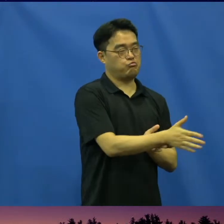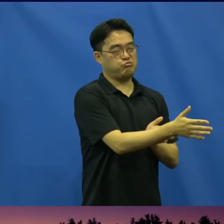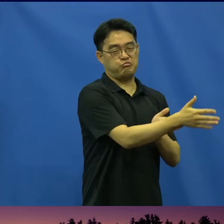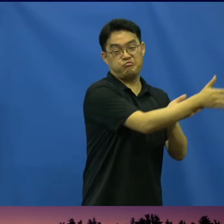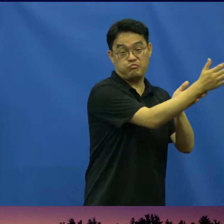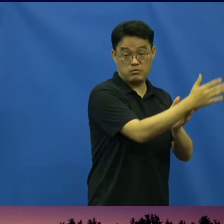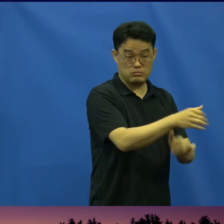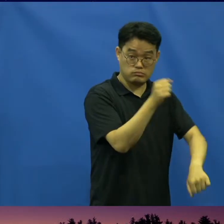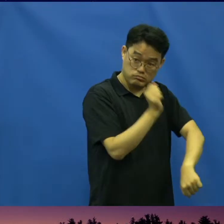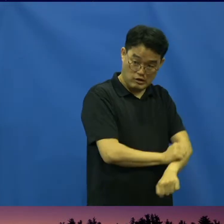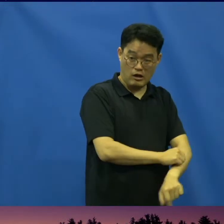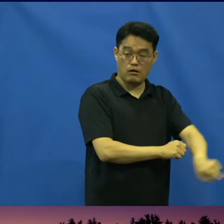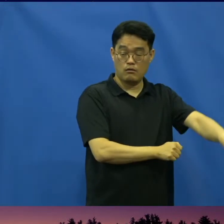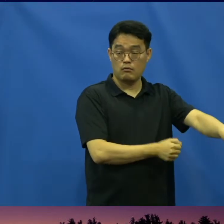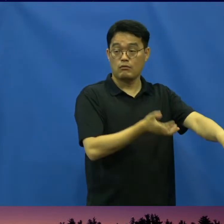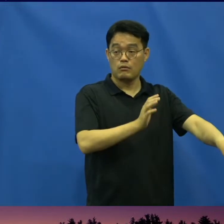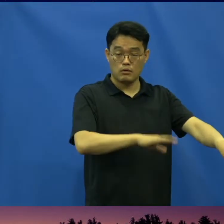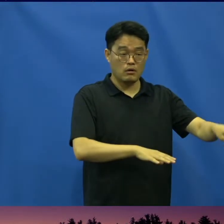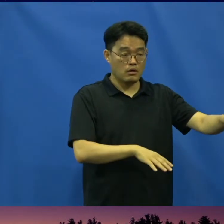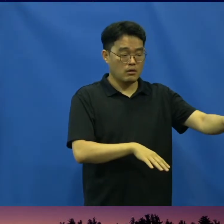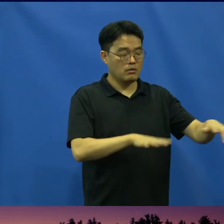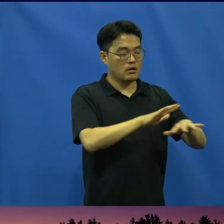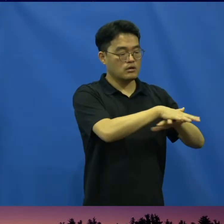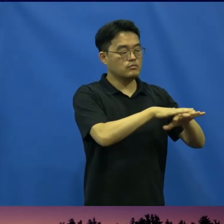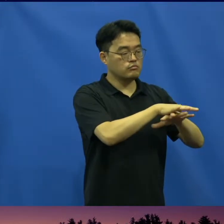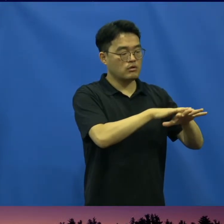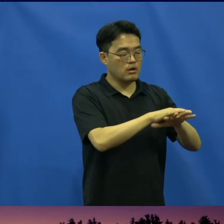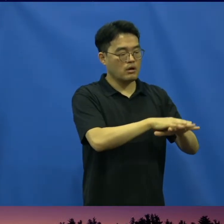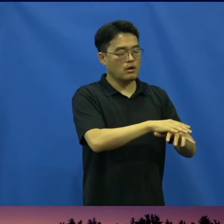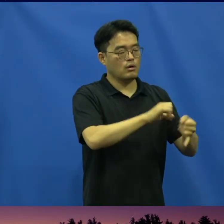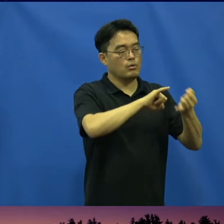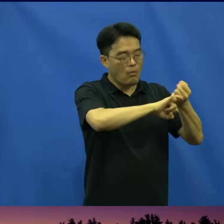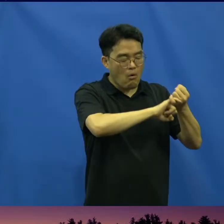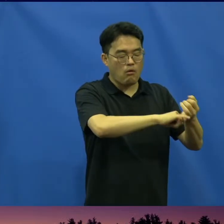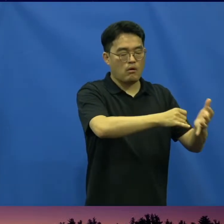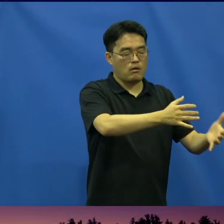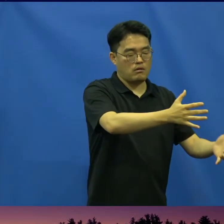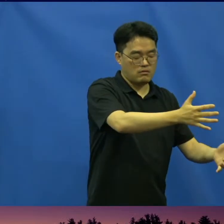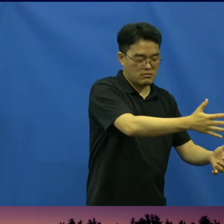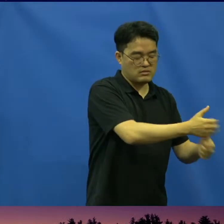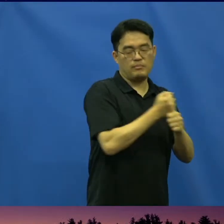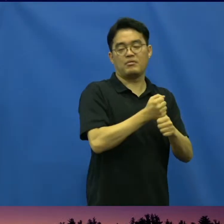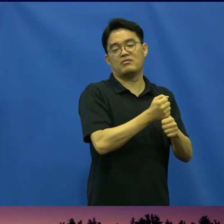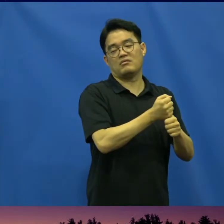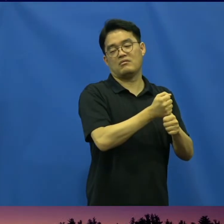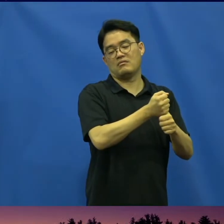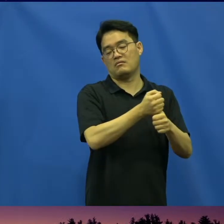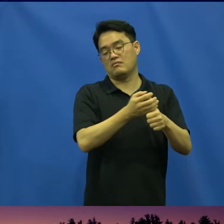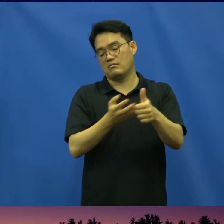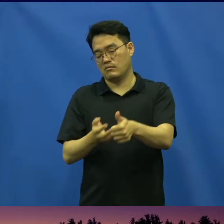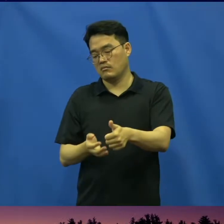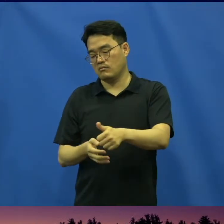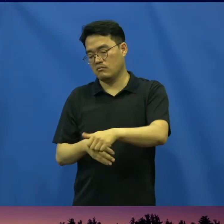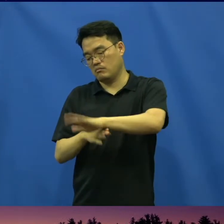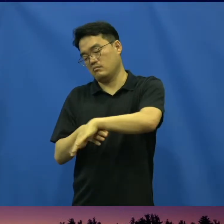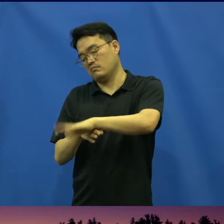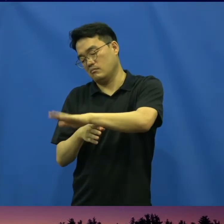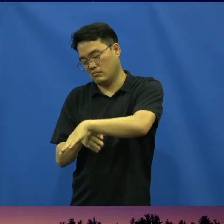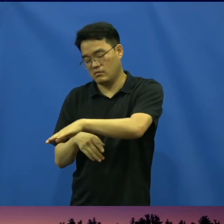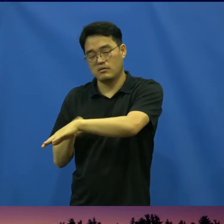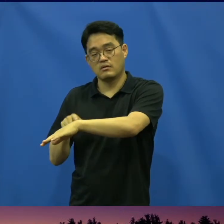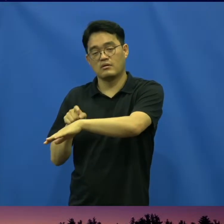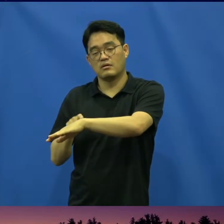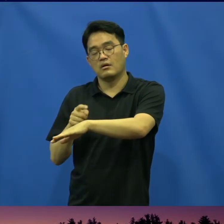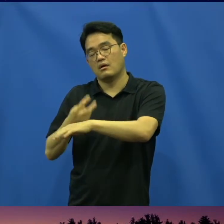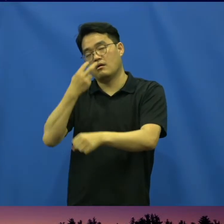그 자유롭게 헤엄치던 물고기다 아닙니까? 근데 잡혀요. 물고기들의 입장에서는 너무너무 황당한 거, 그 넓은 바다에